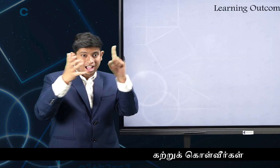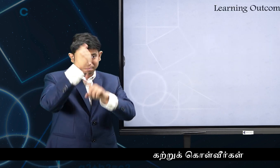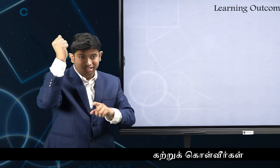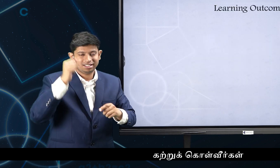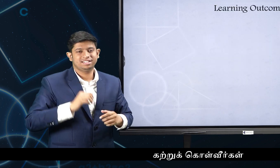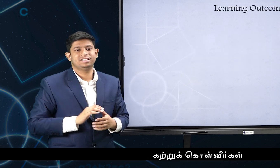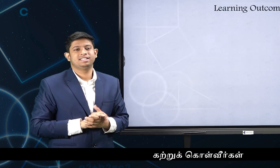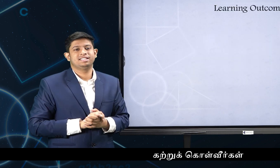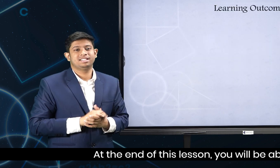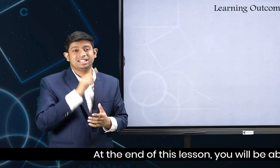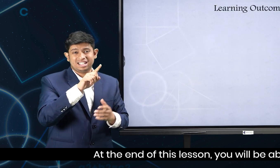கற்றுக்கொள்வீர்கள்.